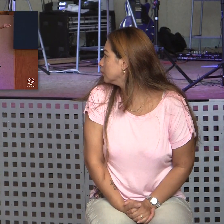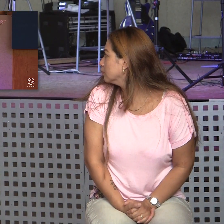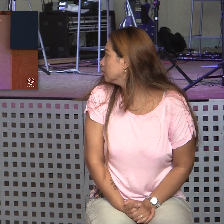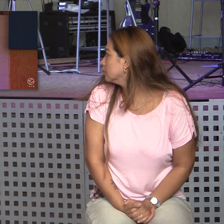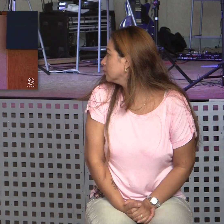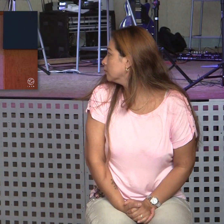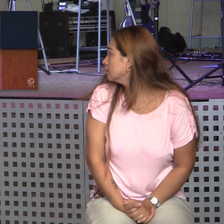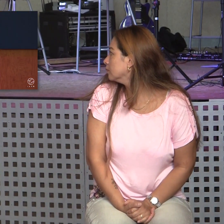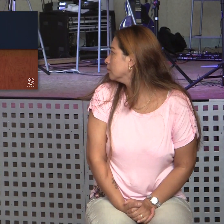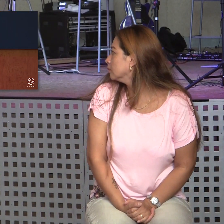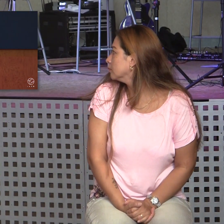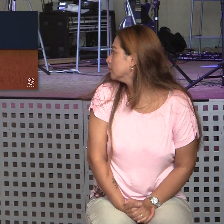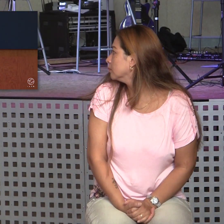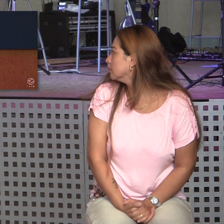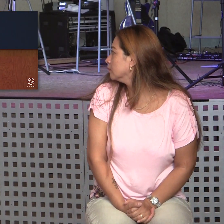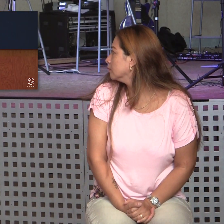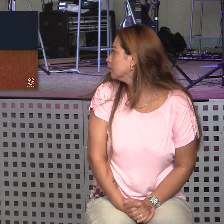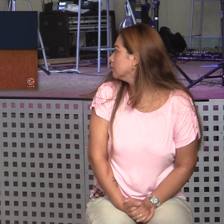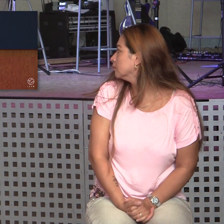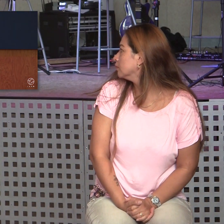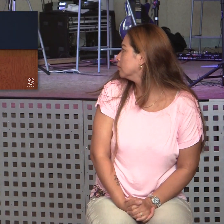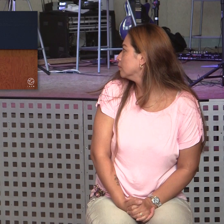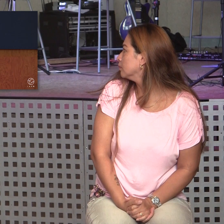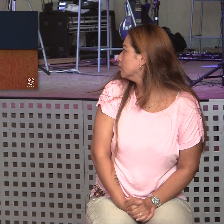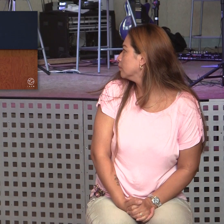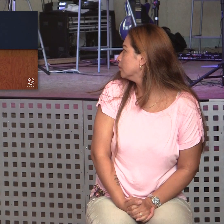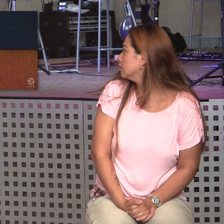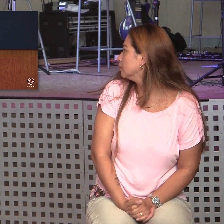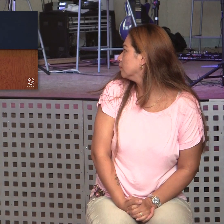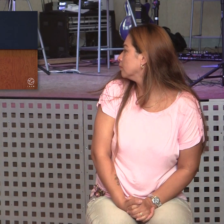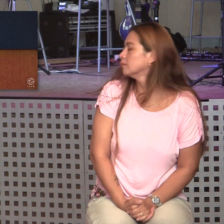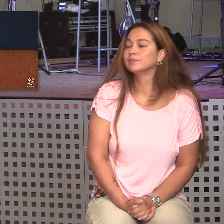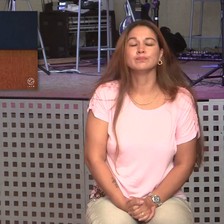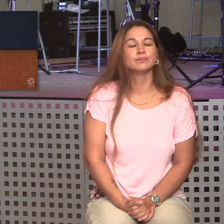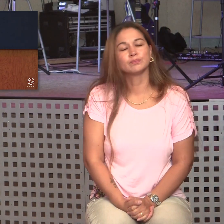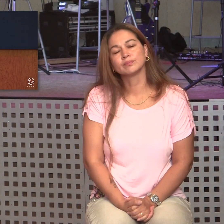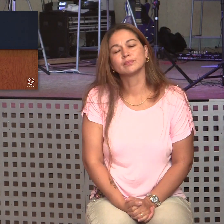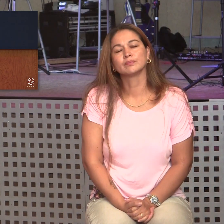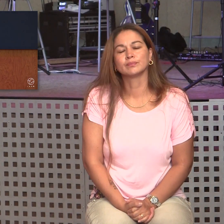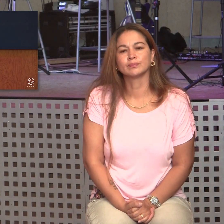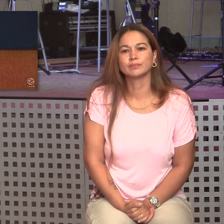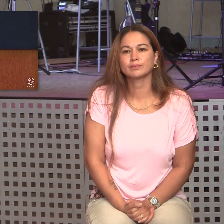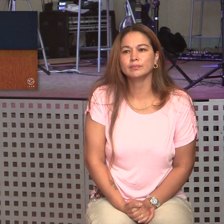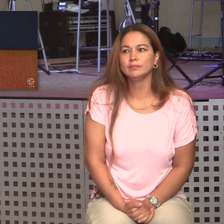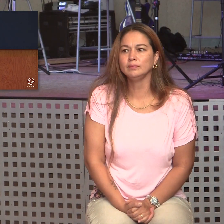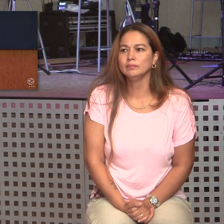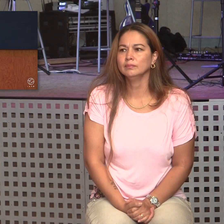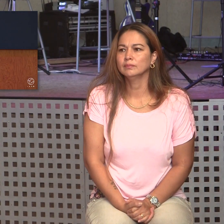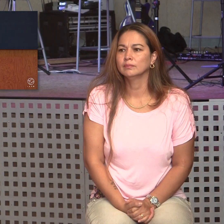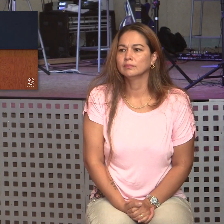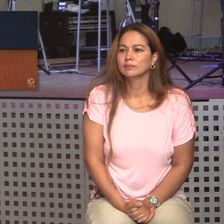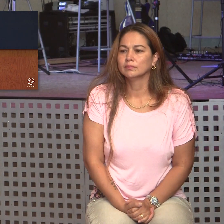al otro lado, a la otra orilla. Jesucristo se pone en popa a dormir.